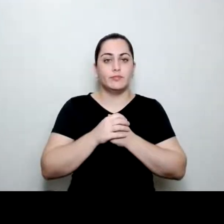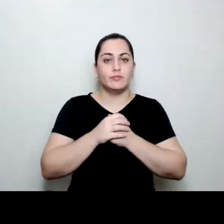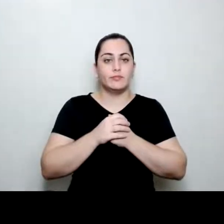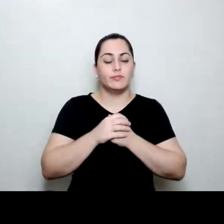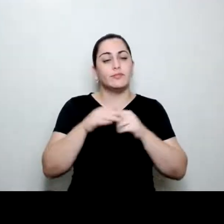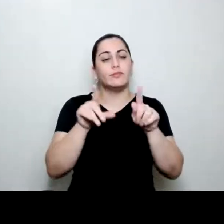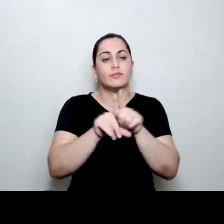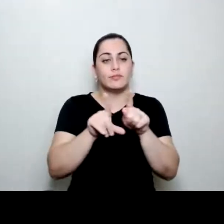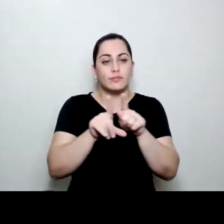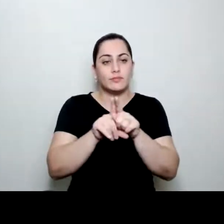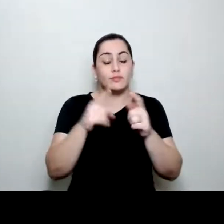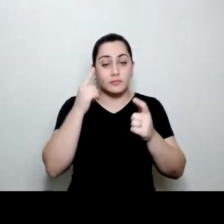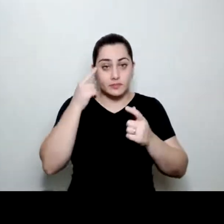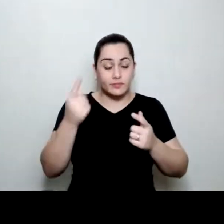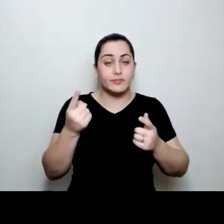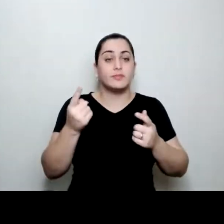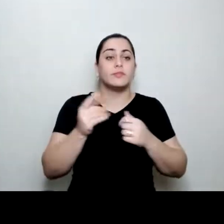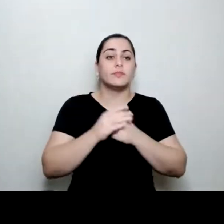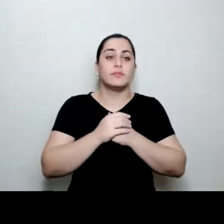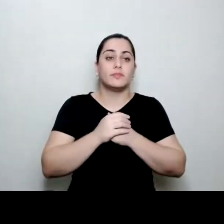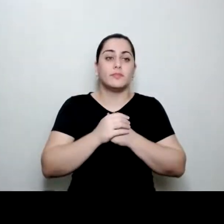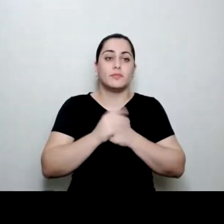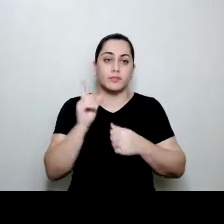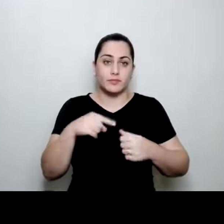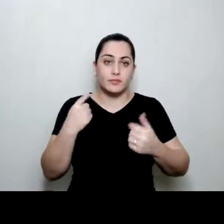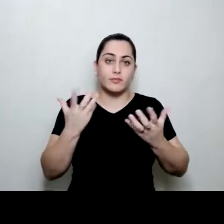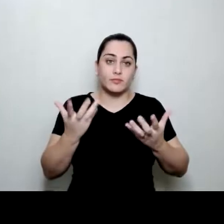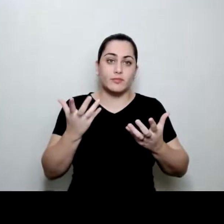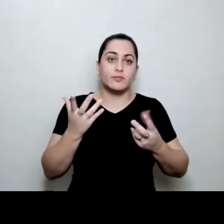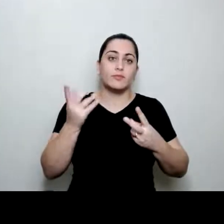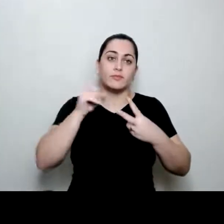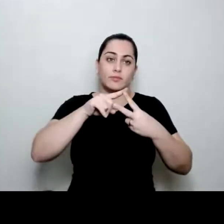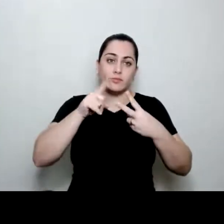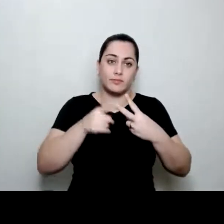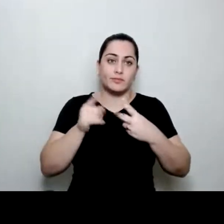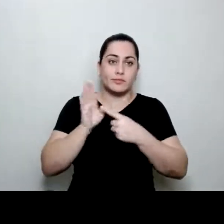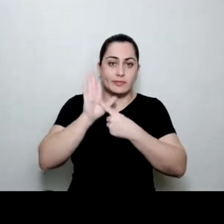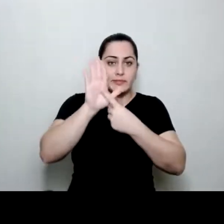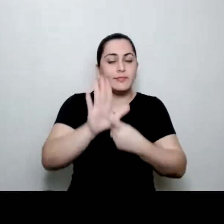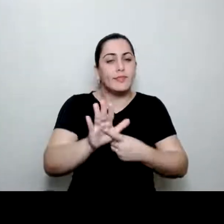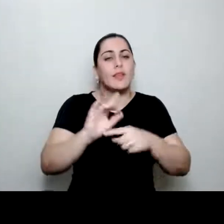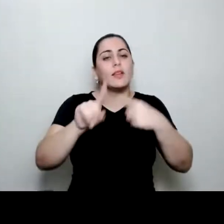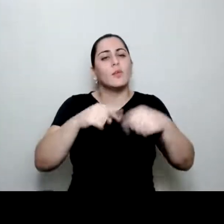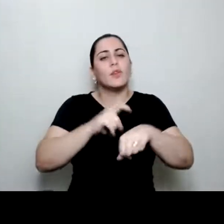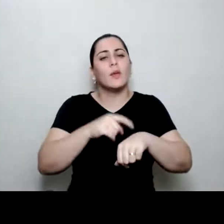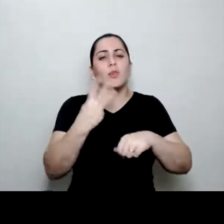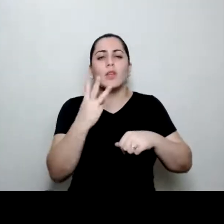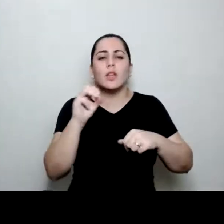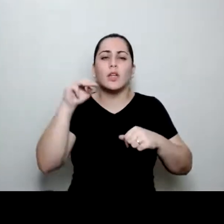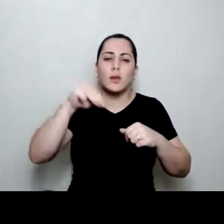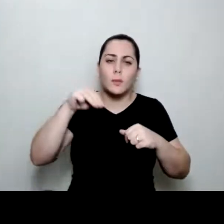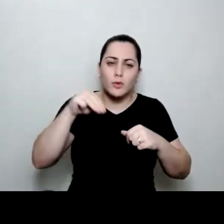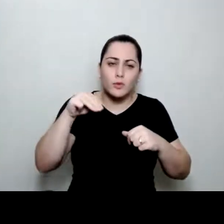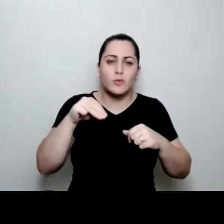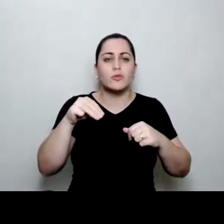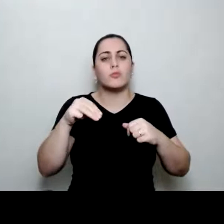Além disso, a ideia é assim, que a gente tem as duas falas e mais um tempo de cerca de meia hora depois disso